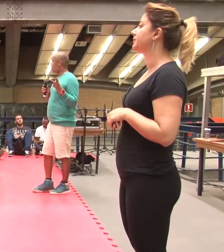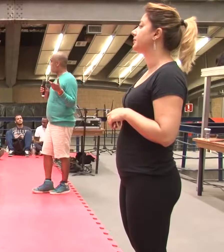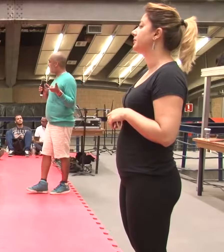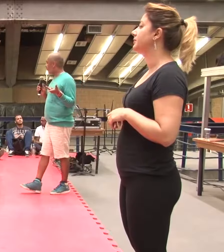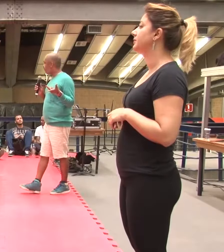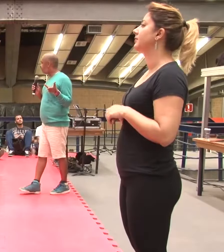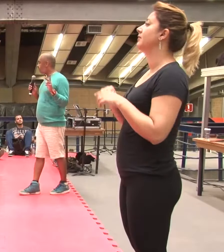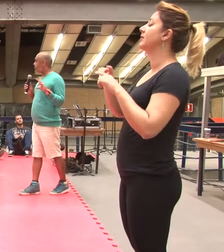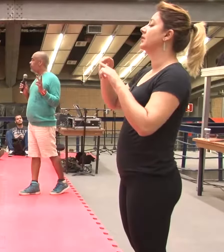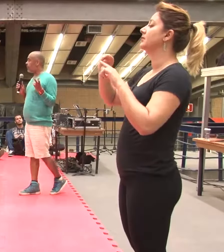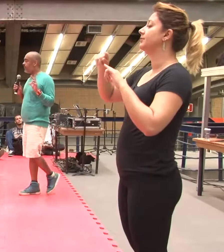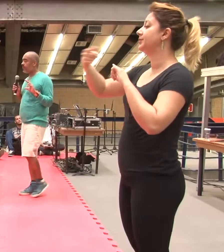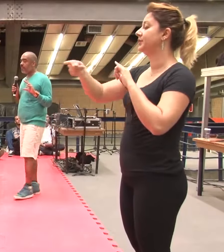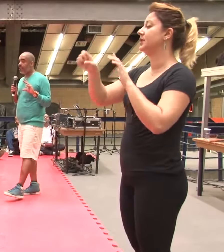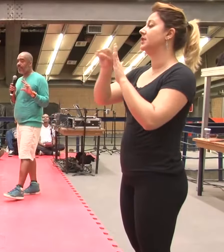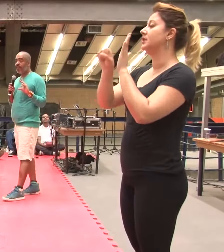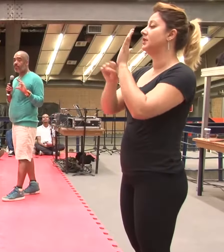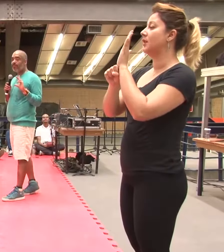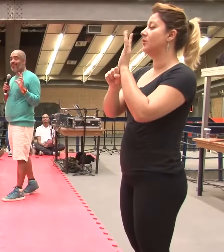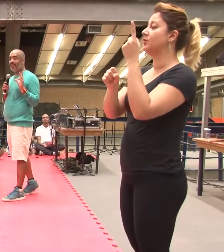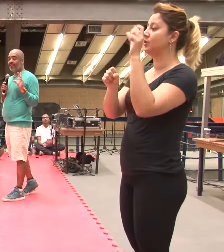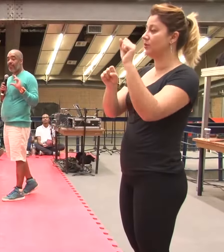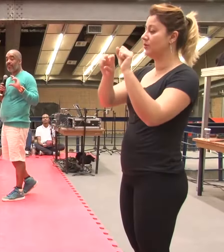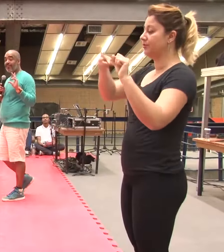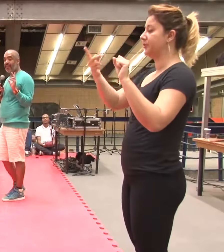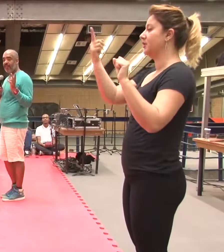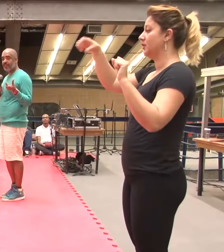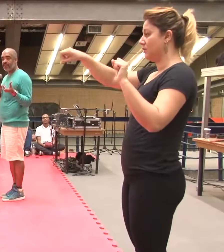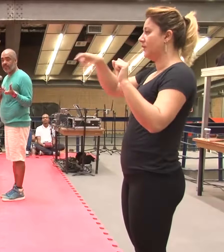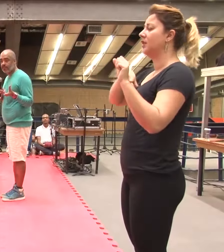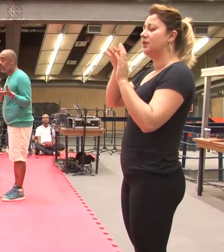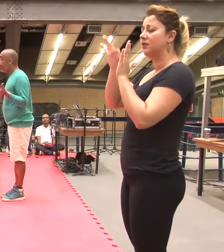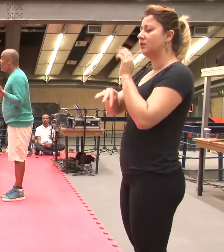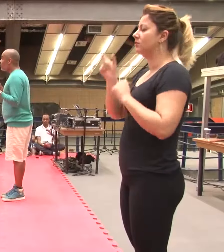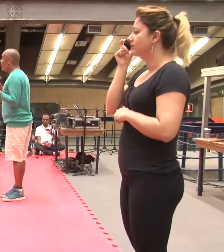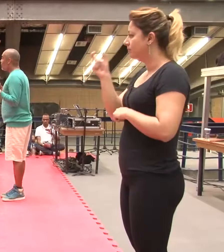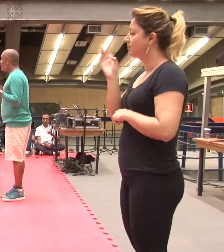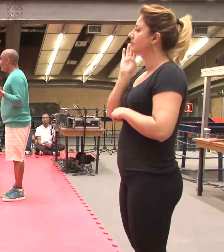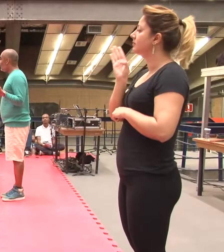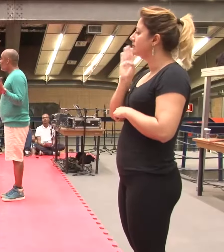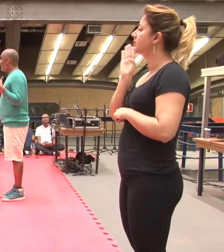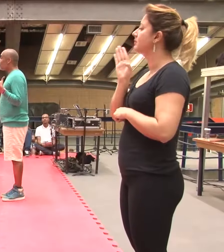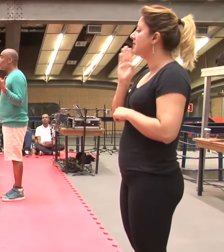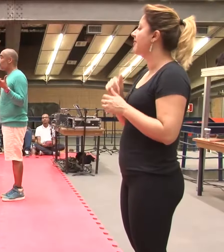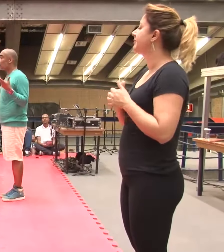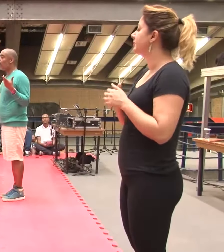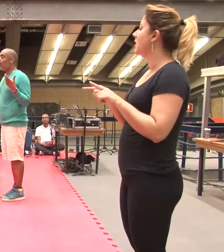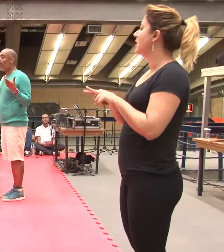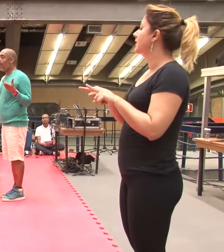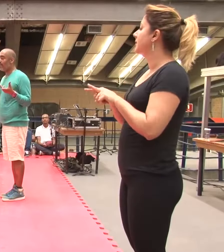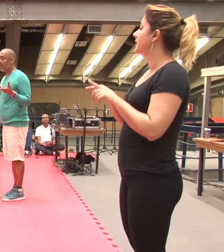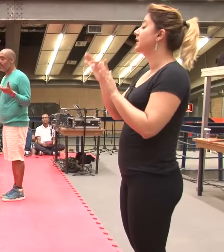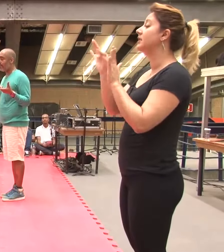Virado do século XIX, do século XVIII para o século XIX, tem textos interessantíssimos, sobretudo textos escritos